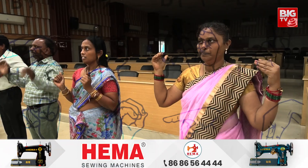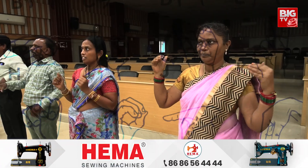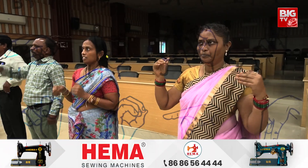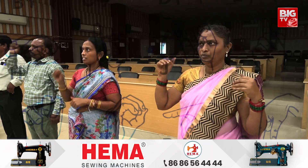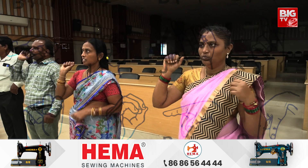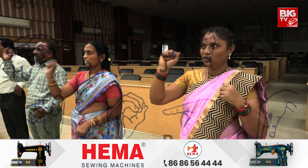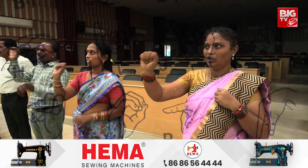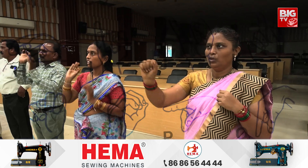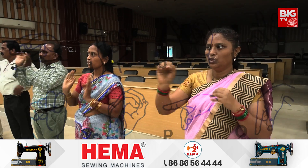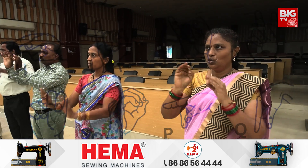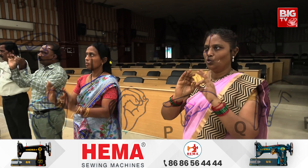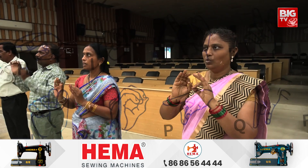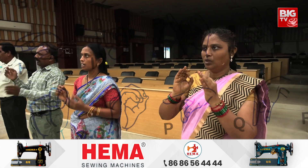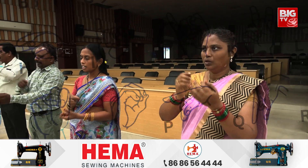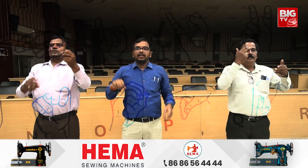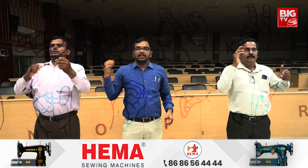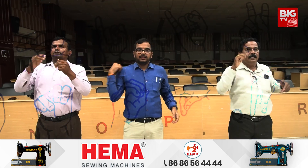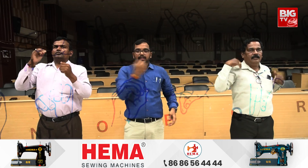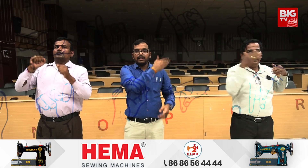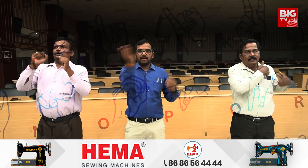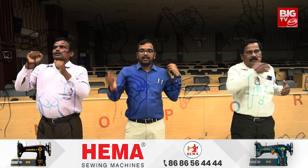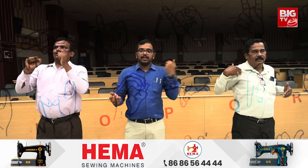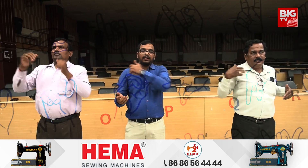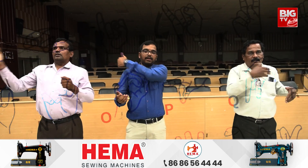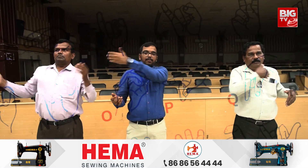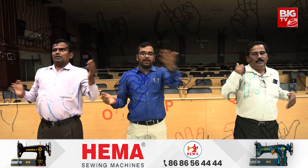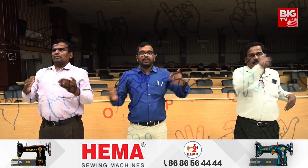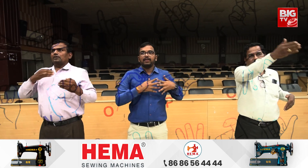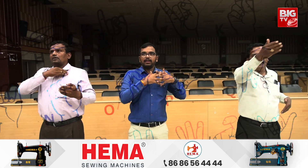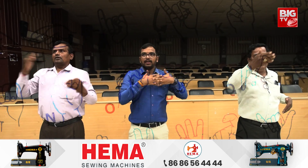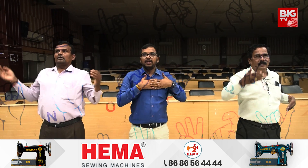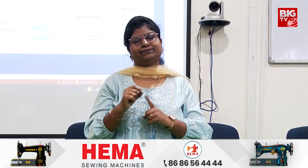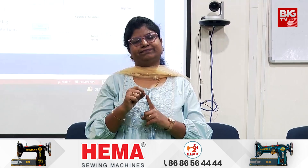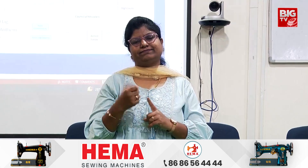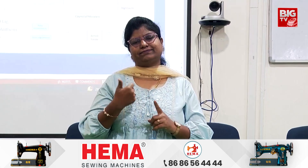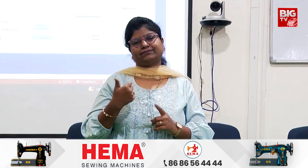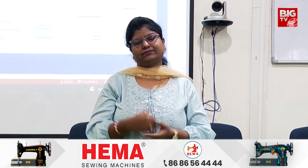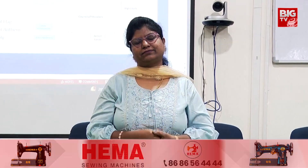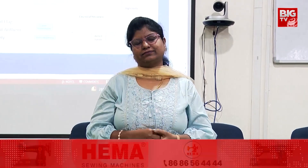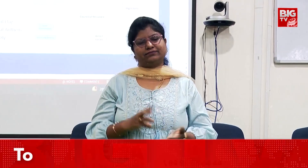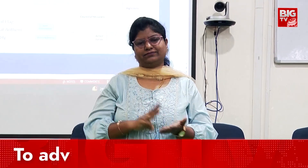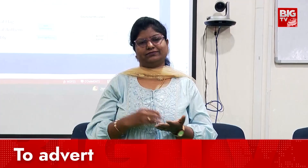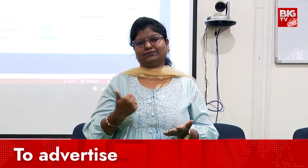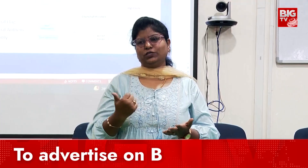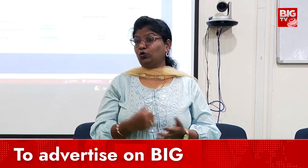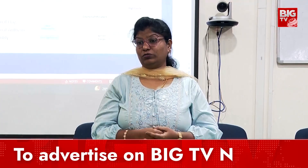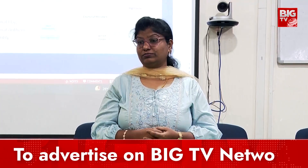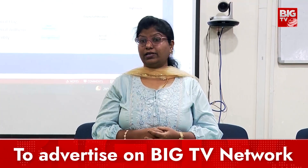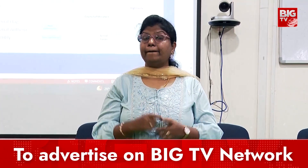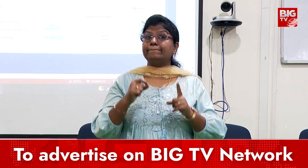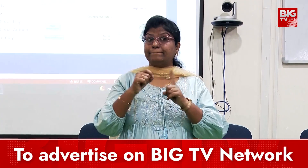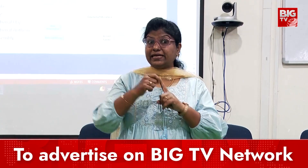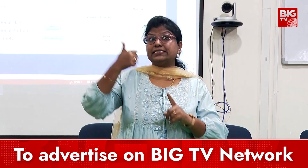మూగ భాషలో సైగల ద్వారా చూపించే అక్షరాలు, అంకెలు, పదాలు, వాక్యాలు నేర్చుకున్నారు. సాధారణంగా బధిరులైన బాధితులు